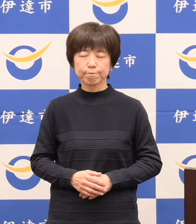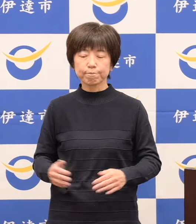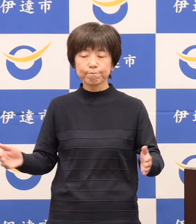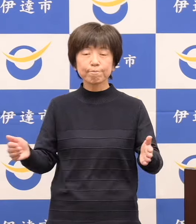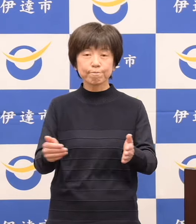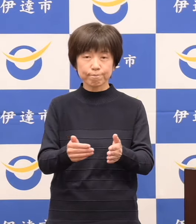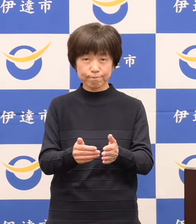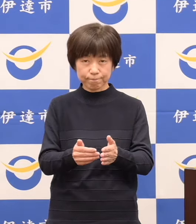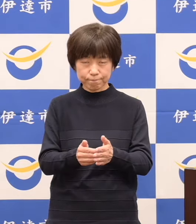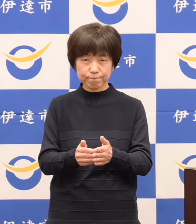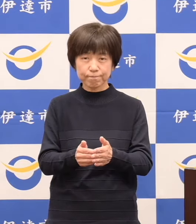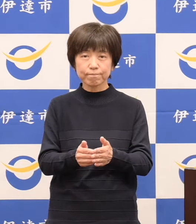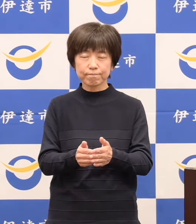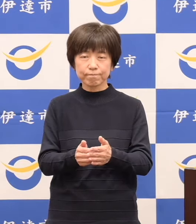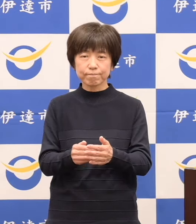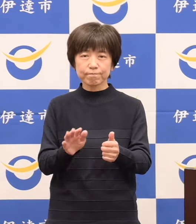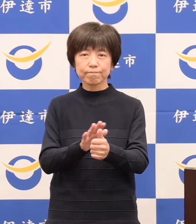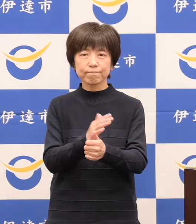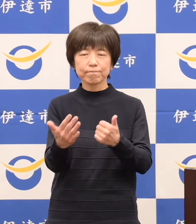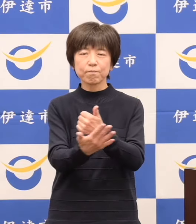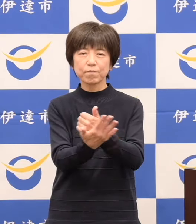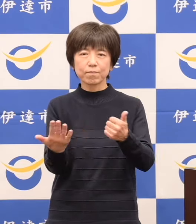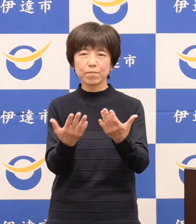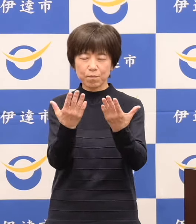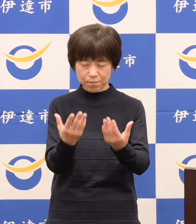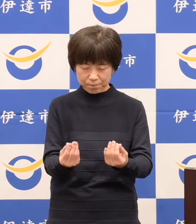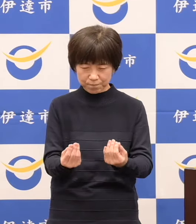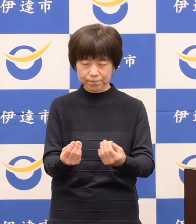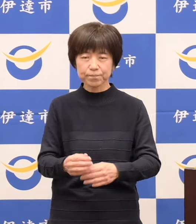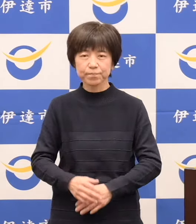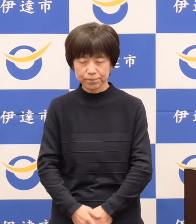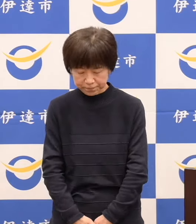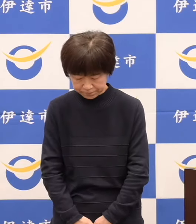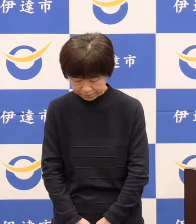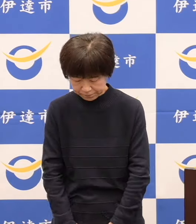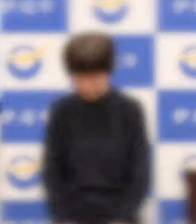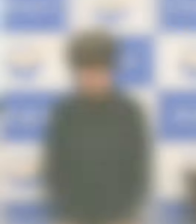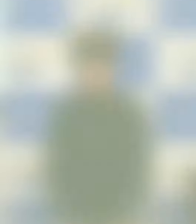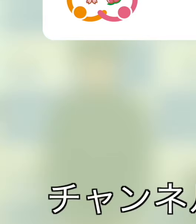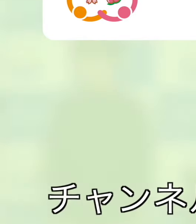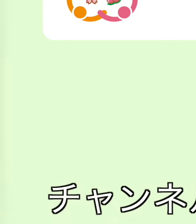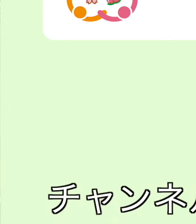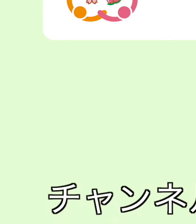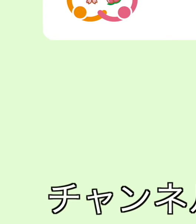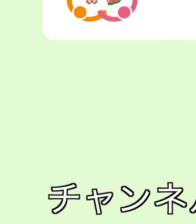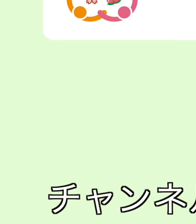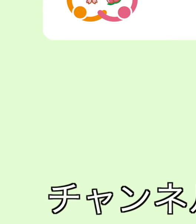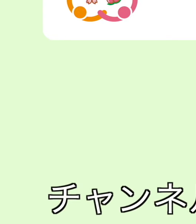ちまして記者会見を終了いたします。ありがとうございました。 ありがとうございました。